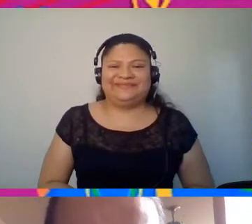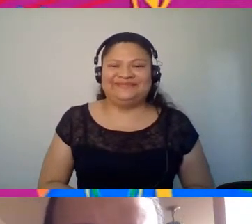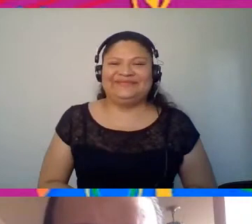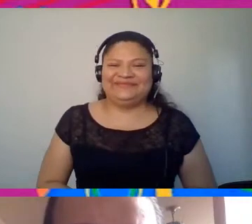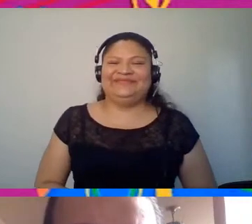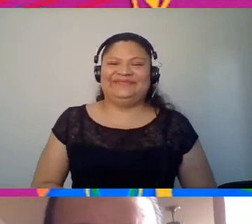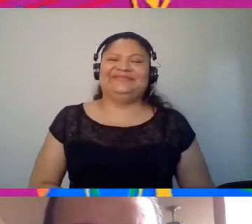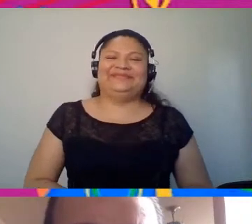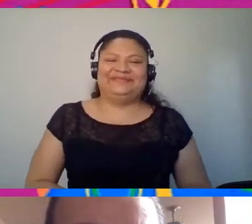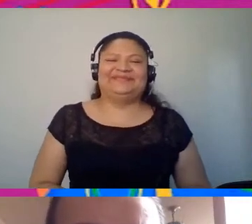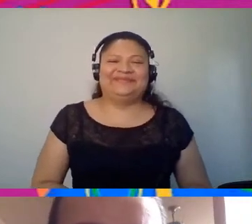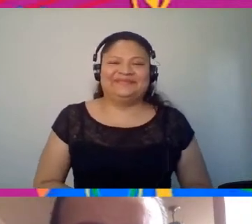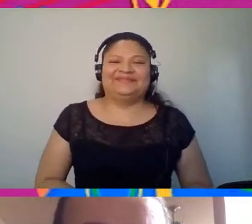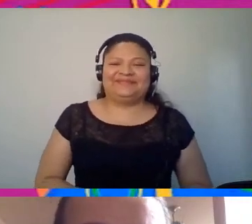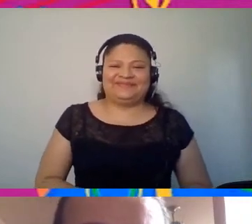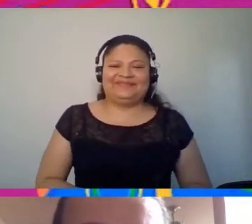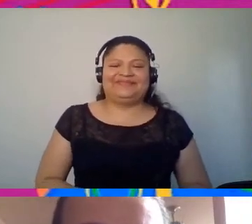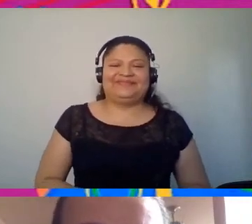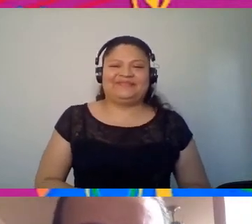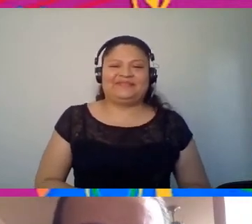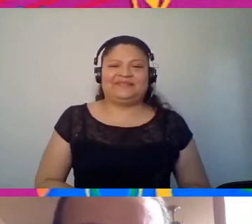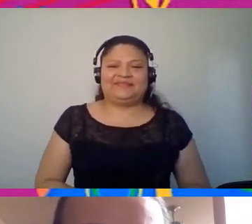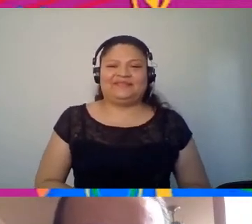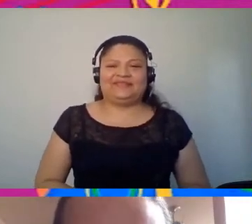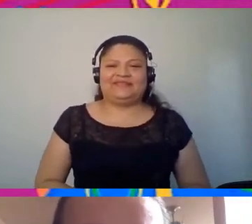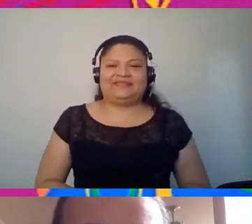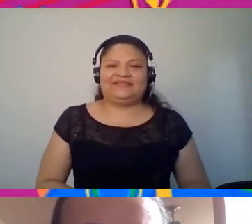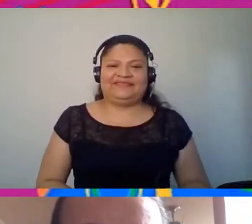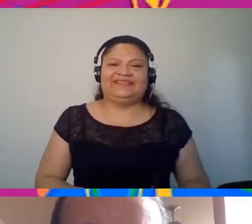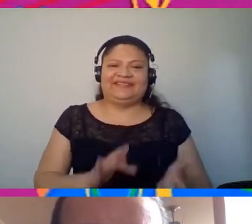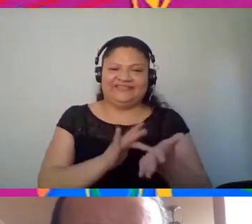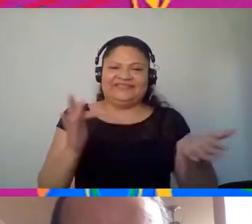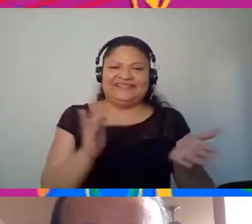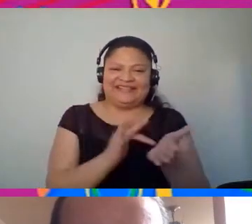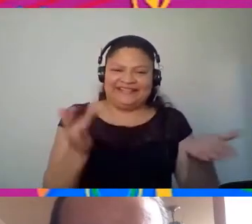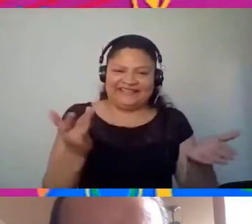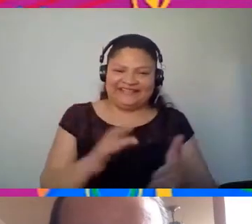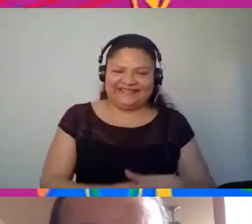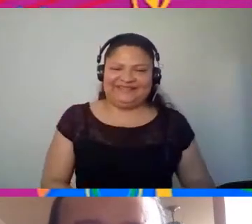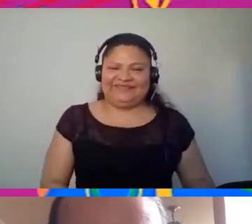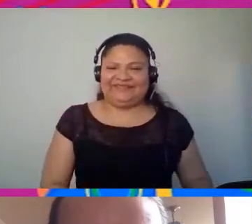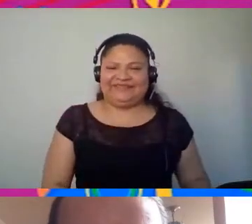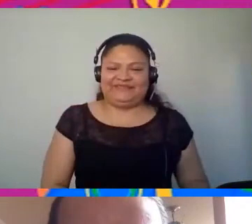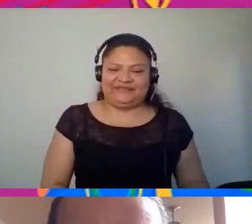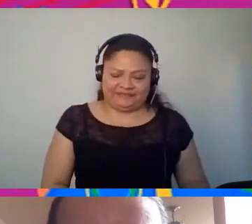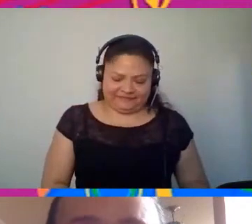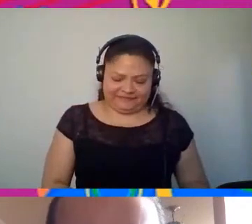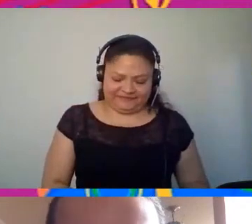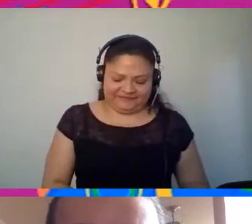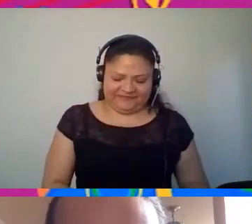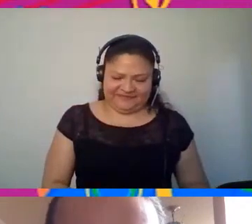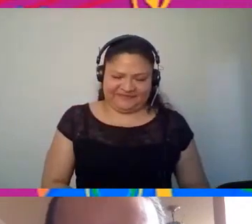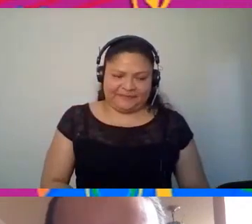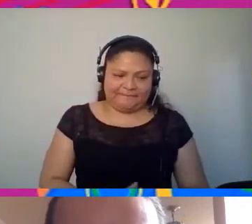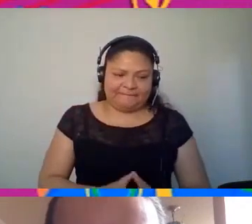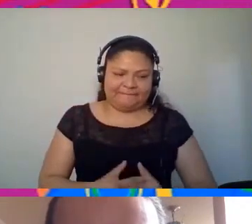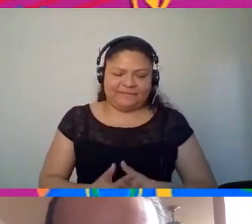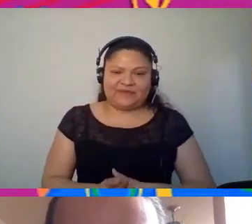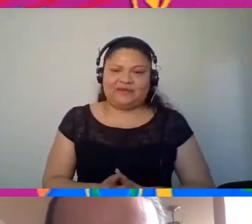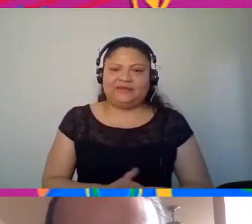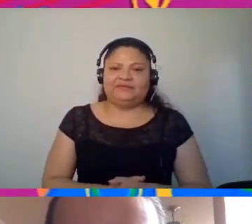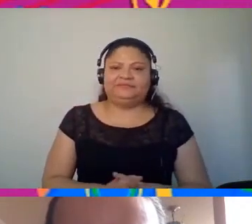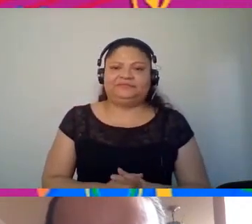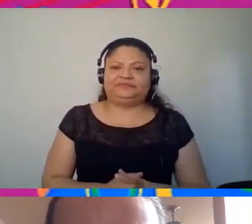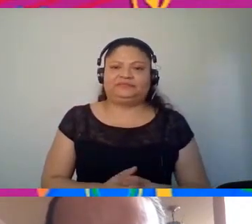mundo. Muchas gracias y a darle átomos. Ah, recuerden, la siguiente charla seguimos con la